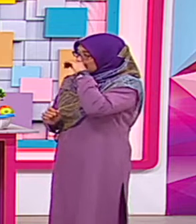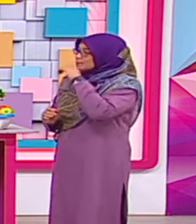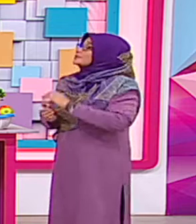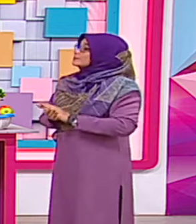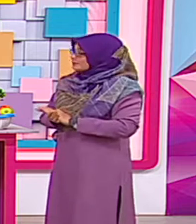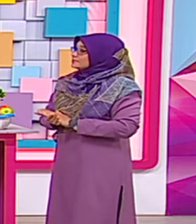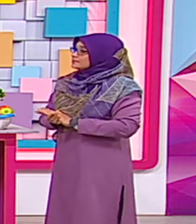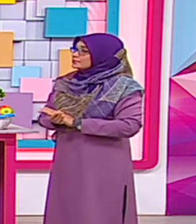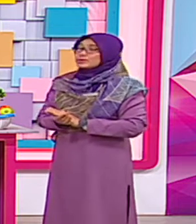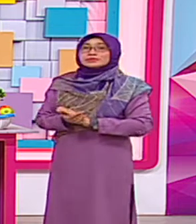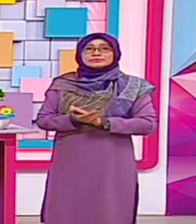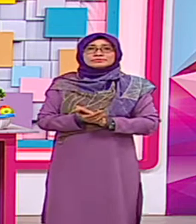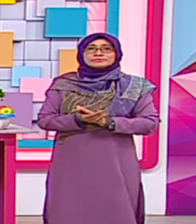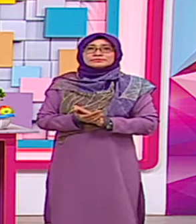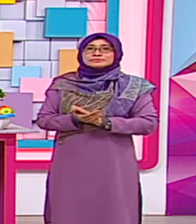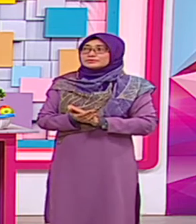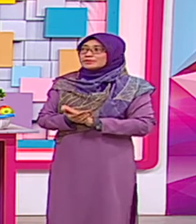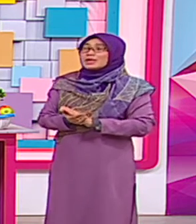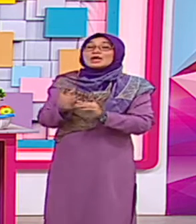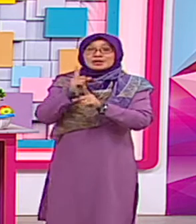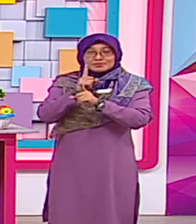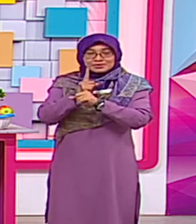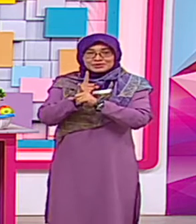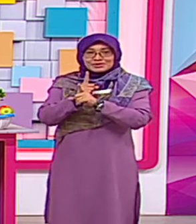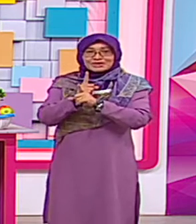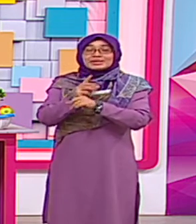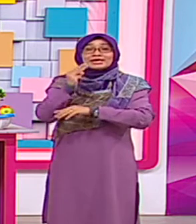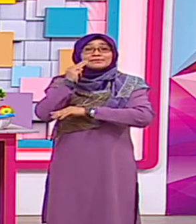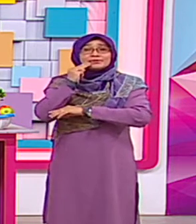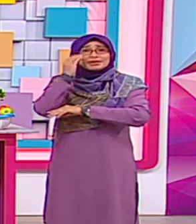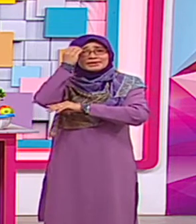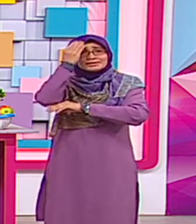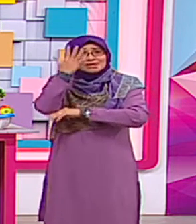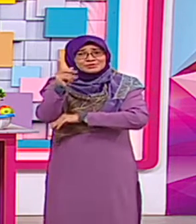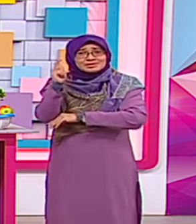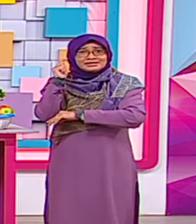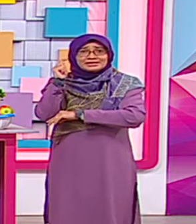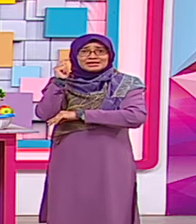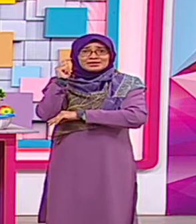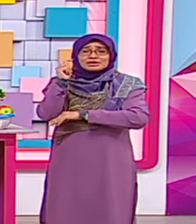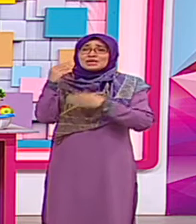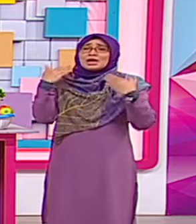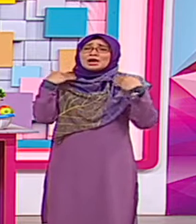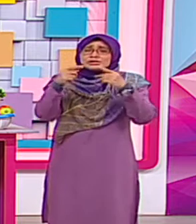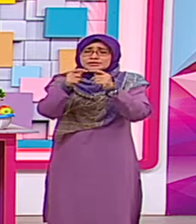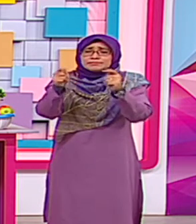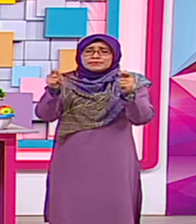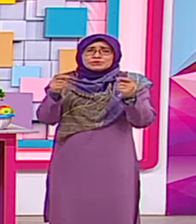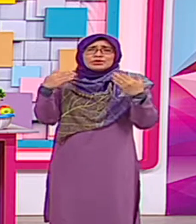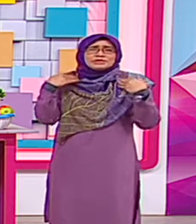kok hijau maksudnya tinggilah oksigennya Kasihku betul Oke Mira bagi tahu tadi oke Ada tempat to